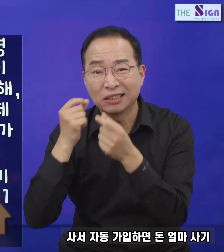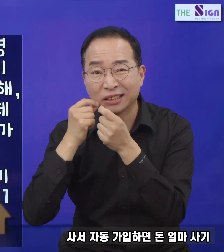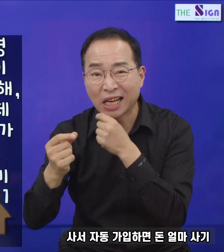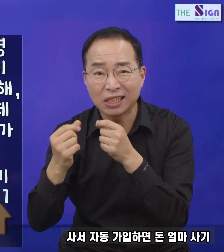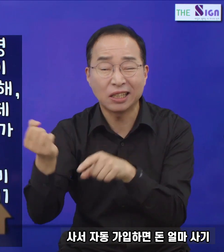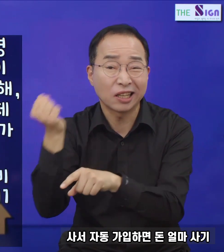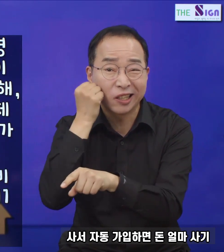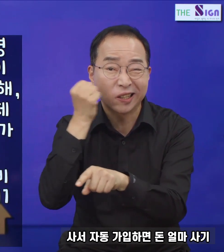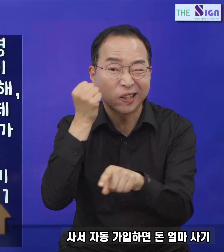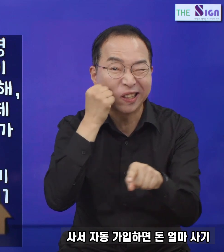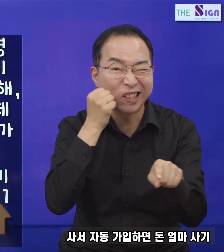사기.